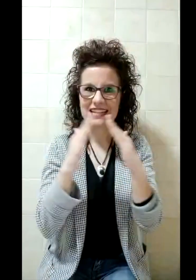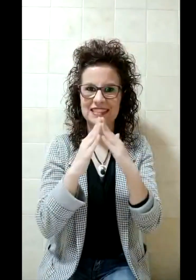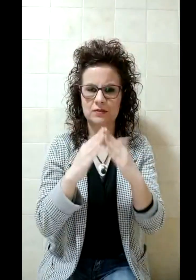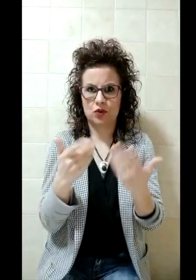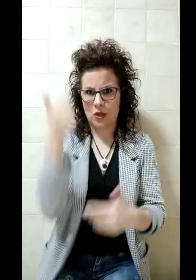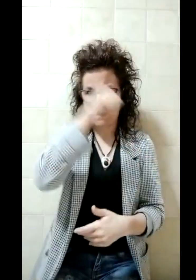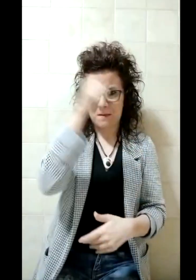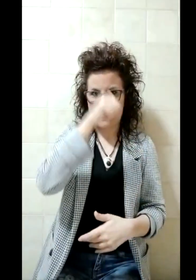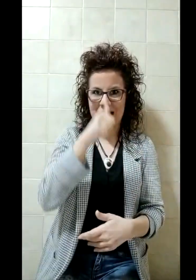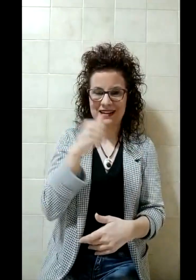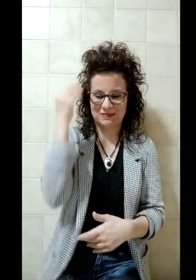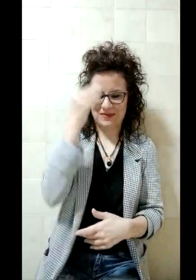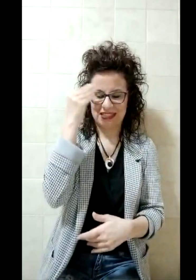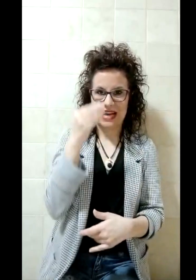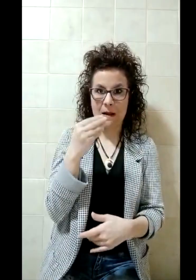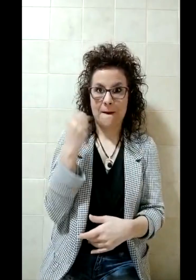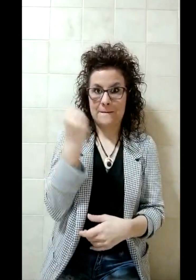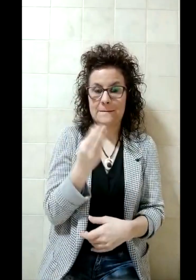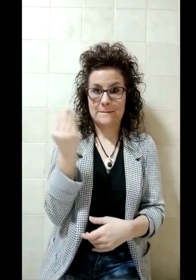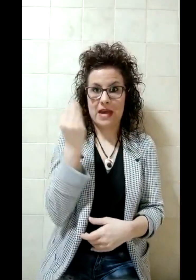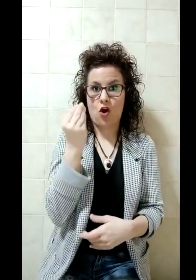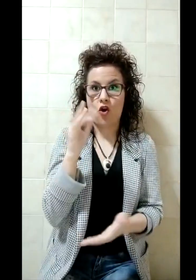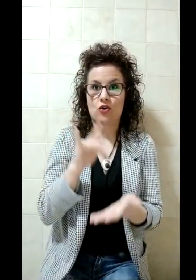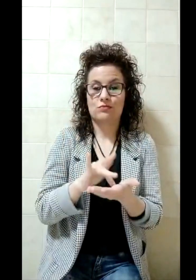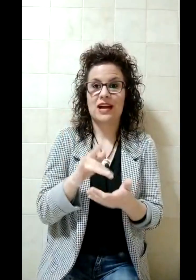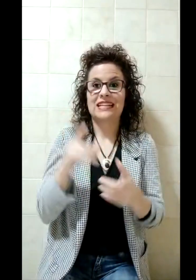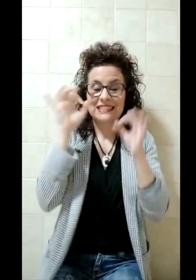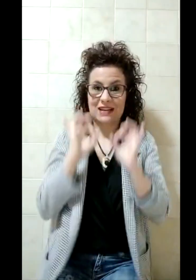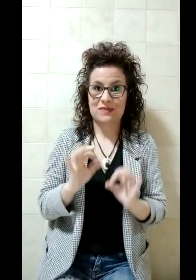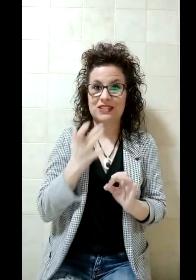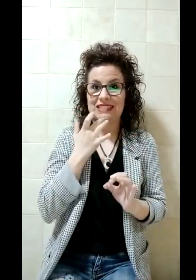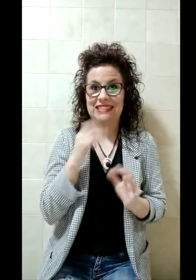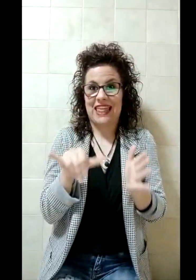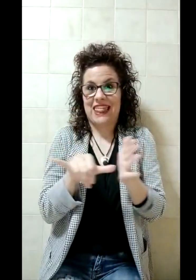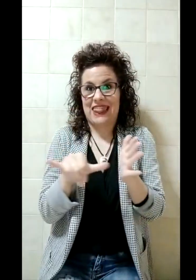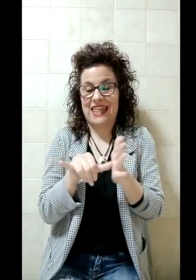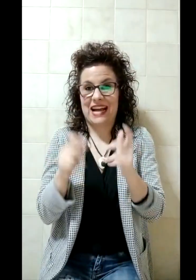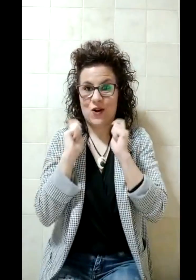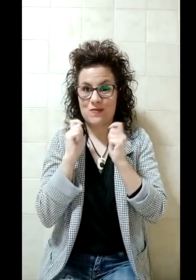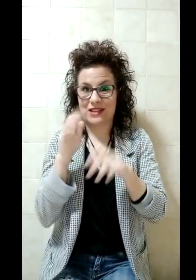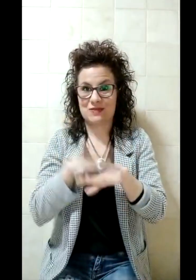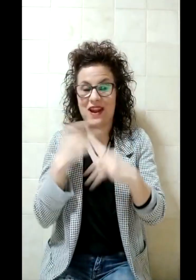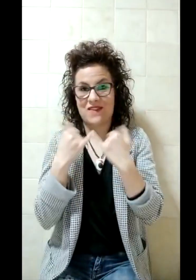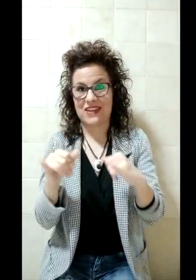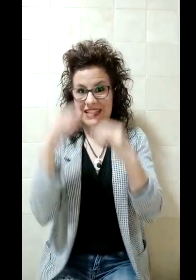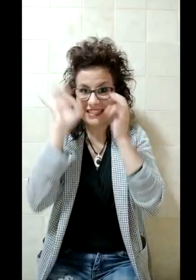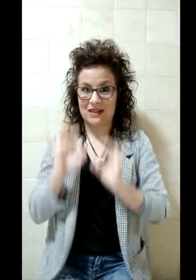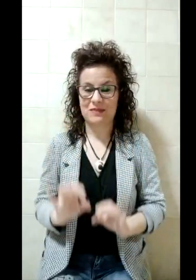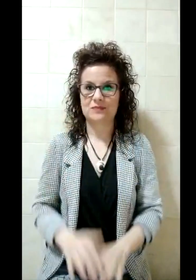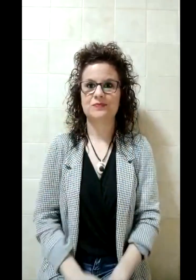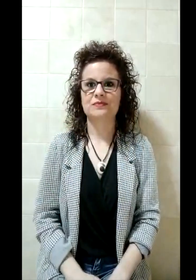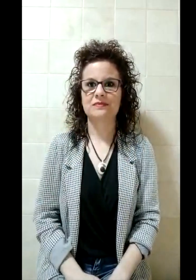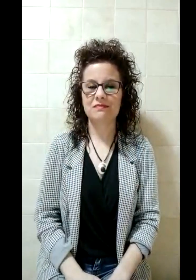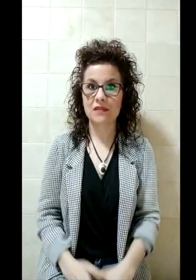Mark y a Sara a casa. Y Mark pensó que merecía la pena coger el sarampión cerca del cumpleaños si acababa en una fiesta de